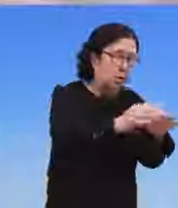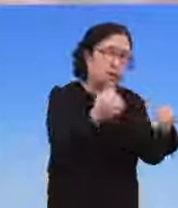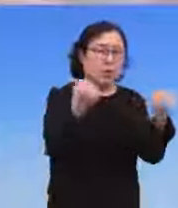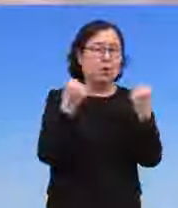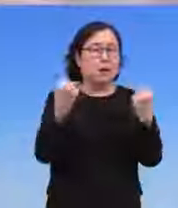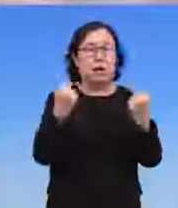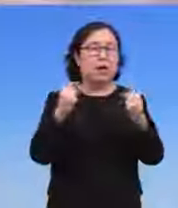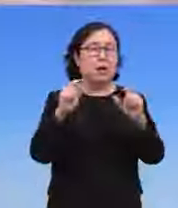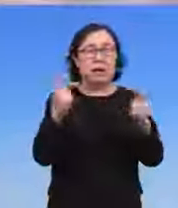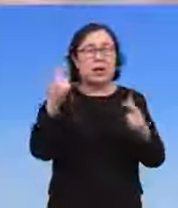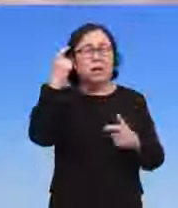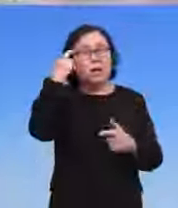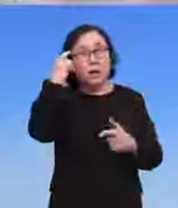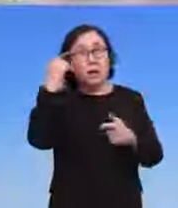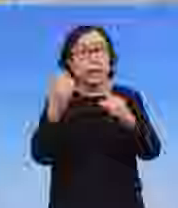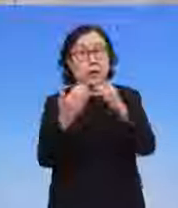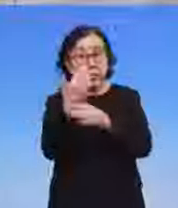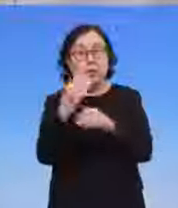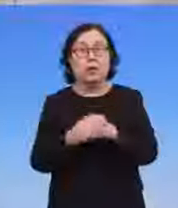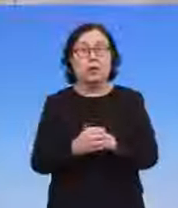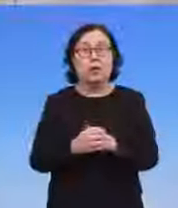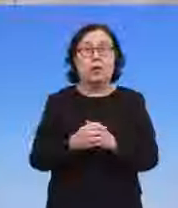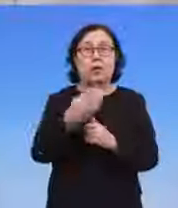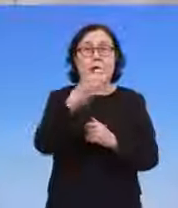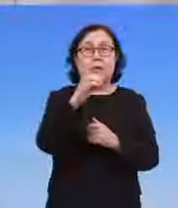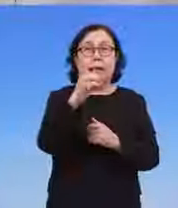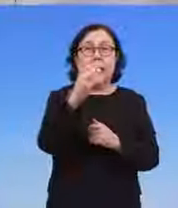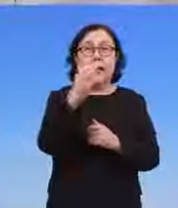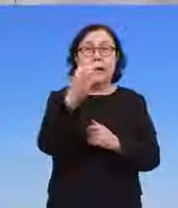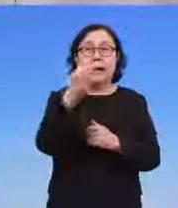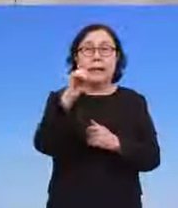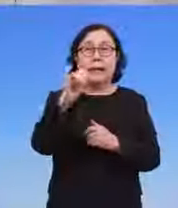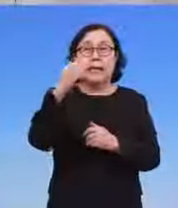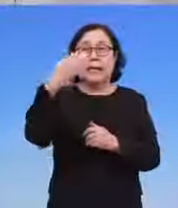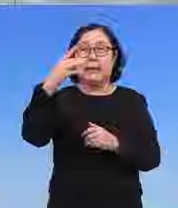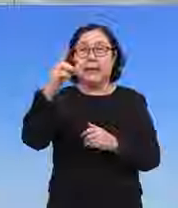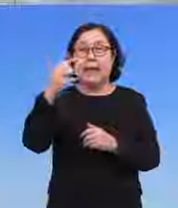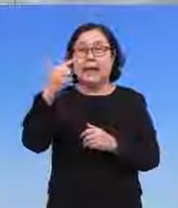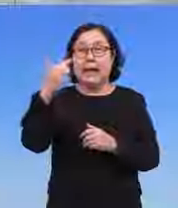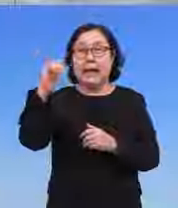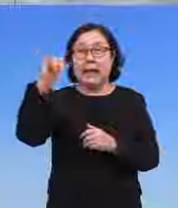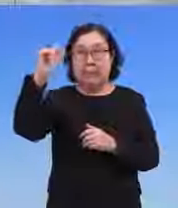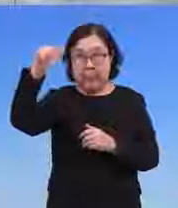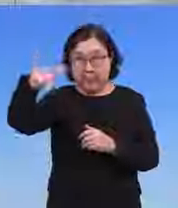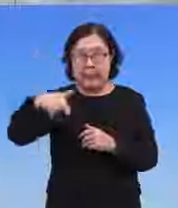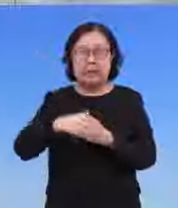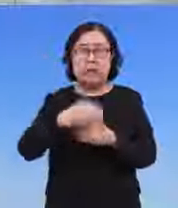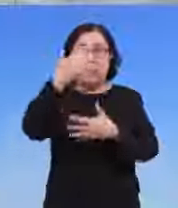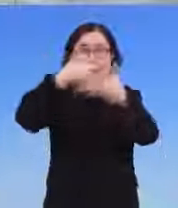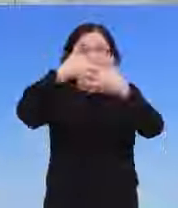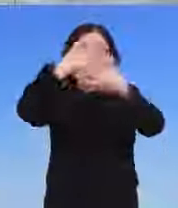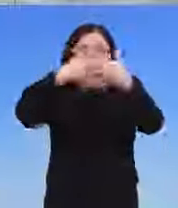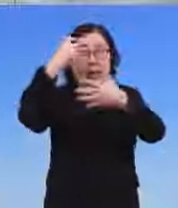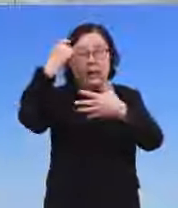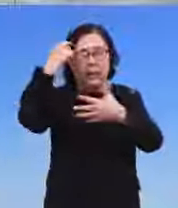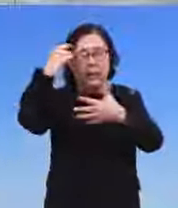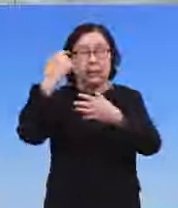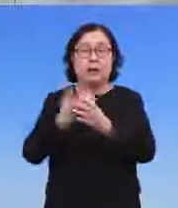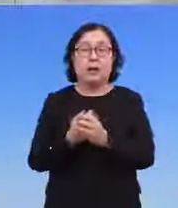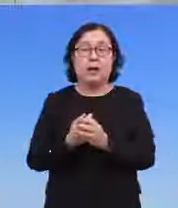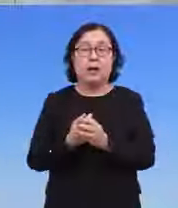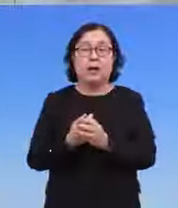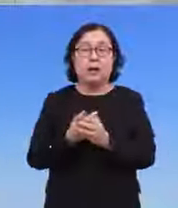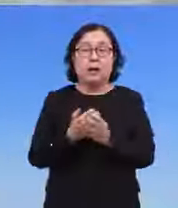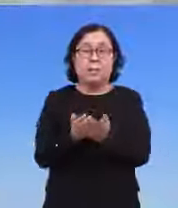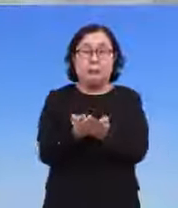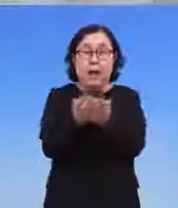건강한 거 아니다. 자꾸 그 영화 타이타닉이 생각이 나는 겁니다. 그 영화에 보면은 그